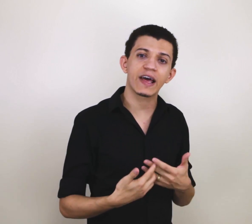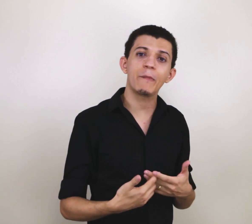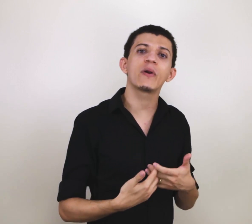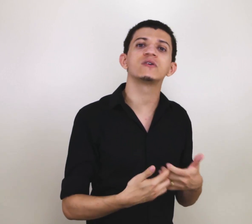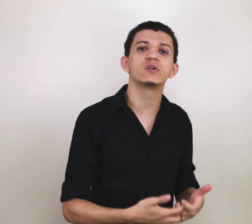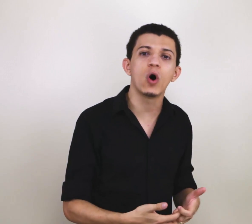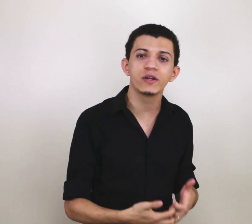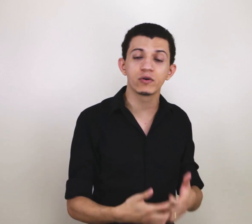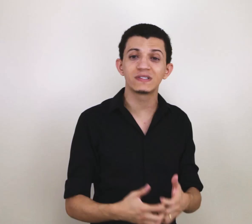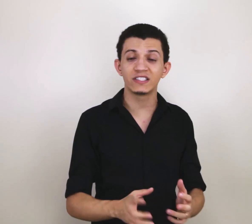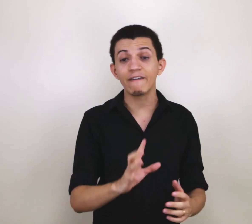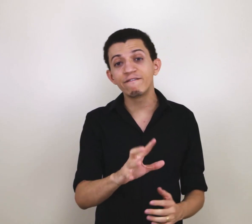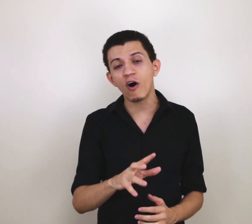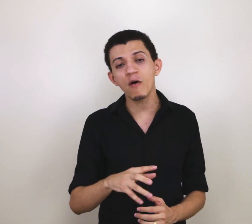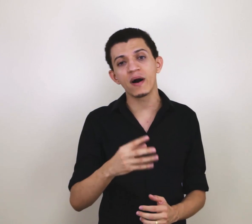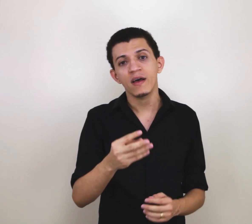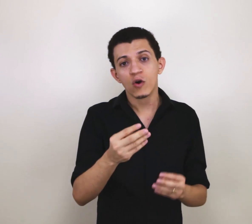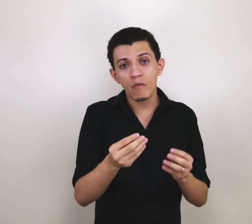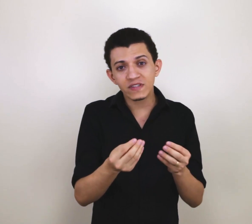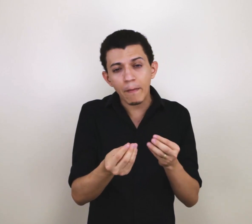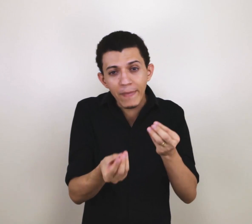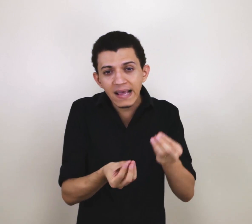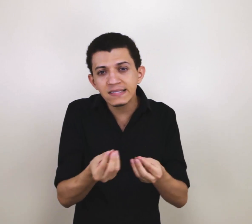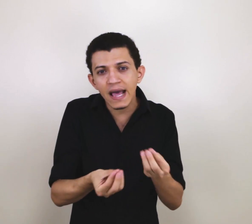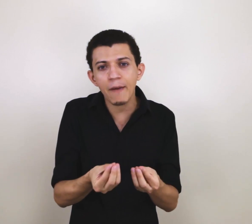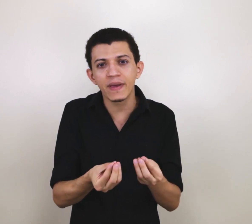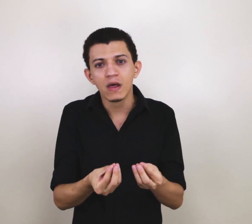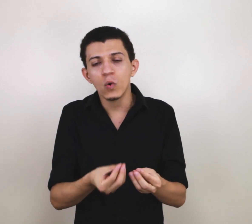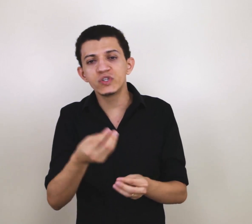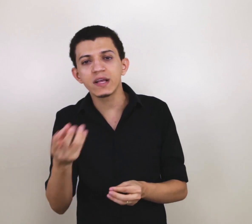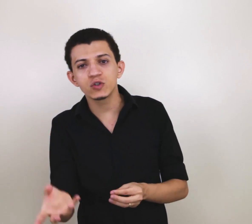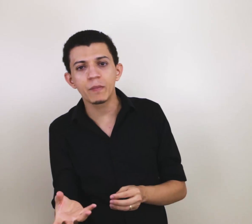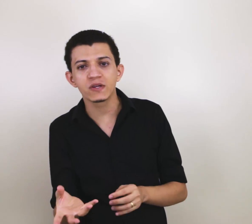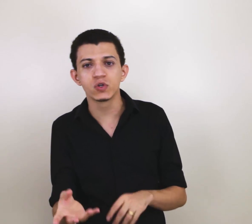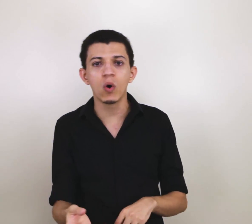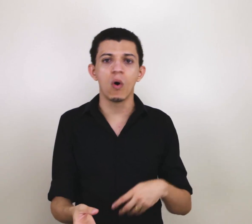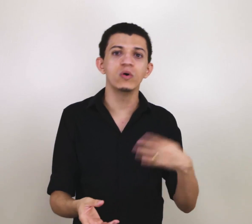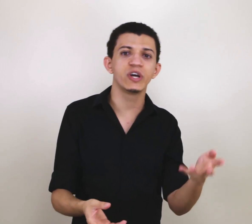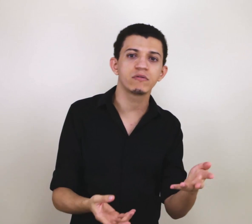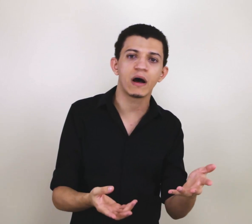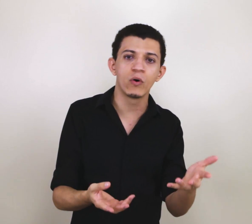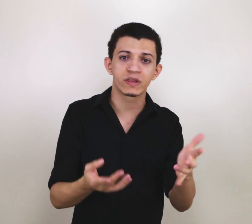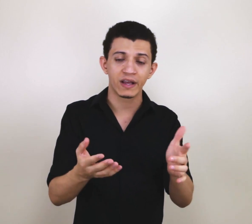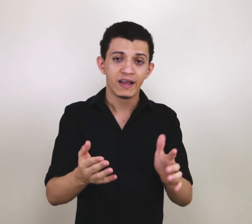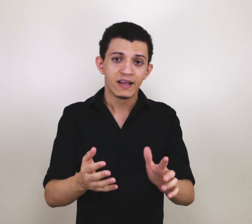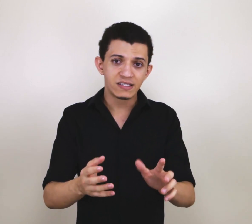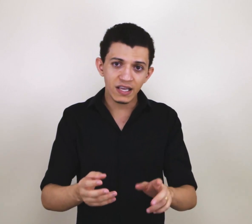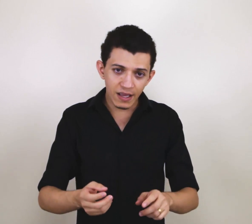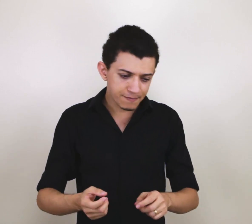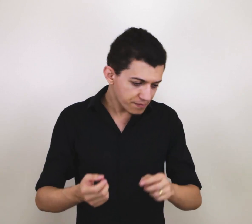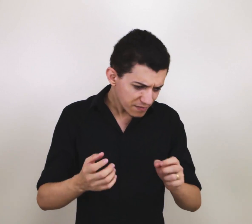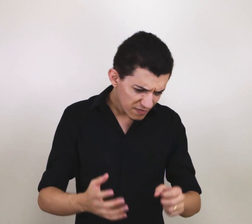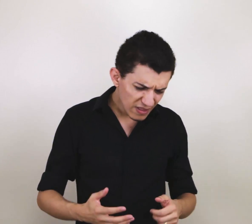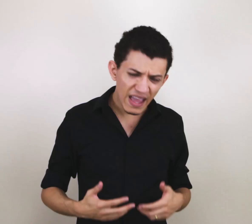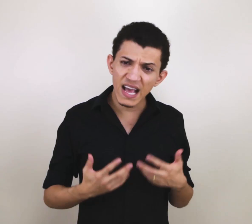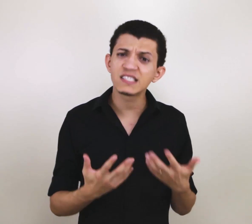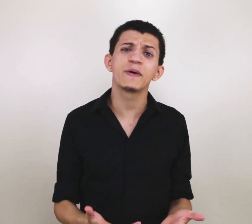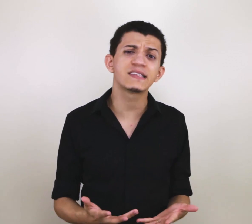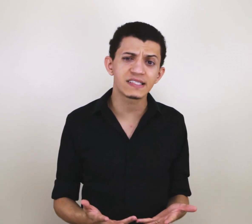a prosódia, ou seja, a forma como você percebe o jeito de uma pessoa ou o jeito da outra, se expressar